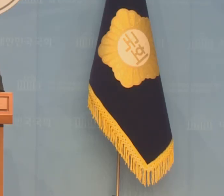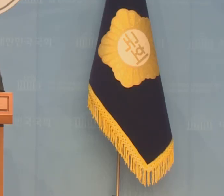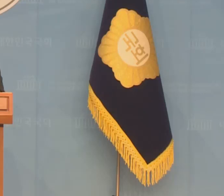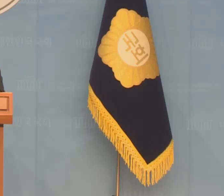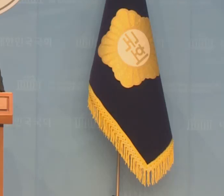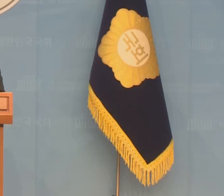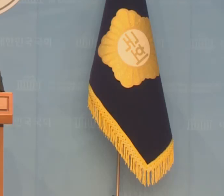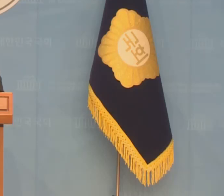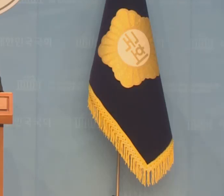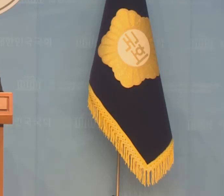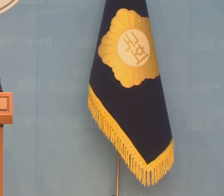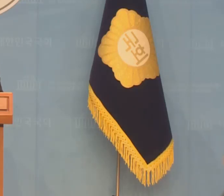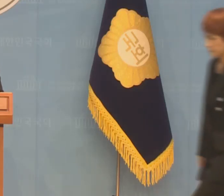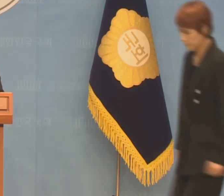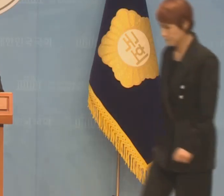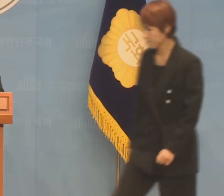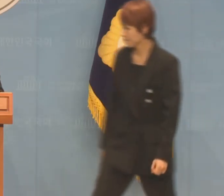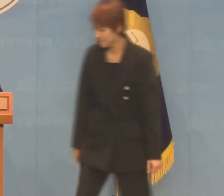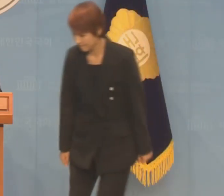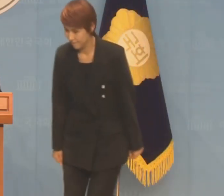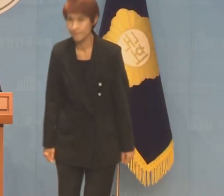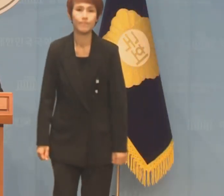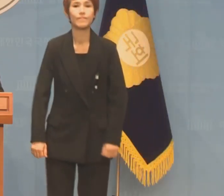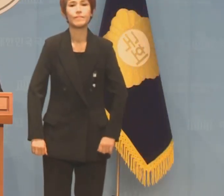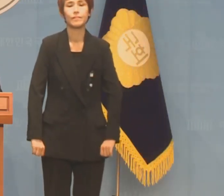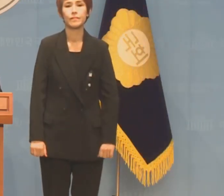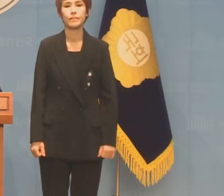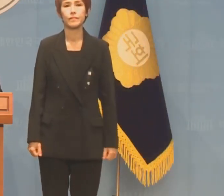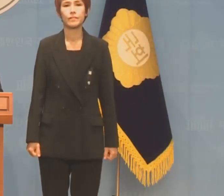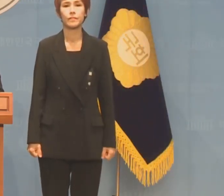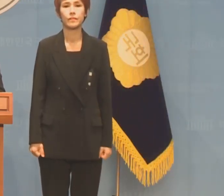가지 말씀드리겠습니다.